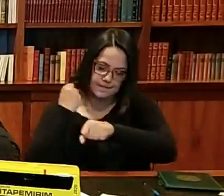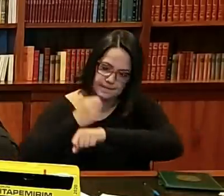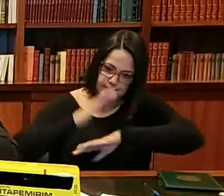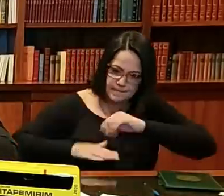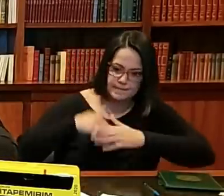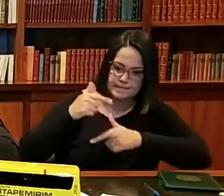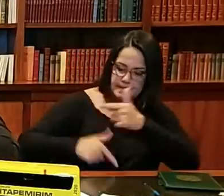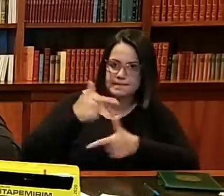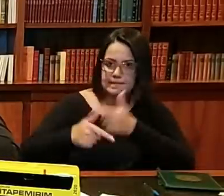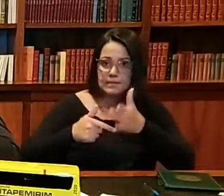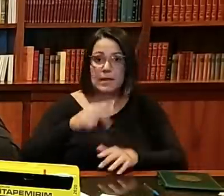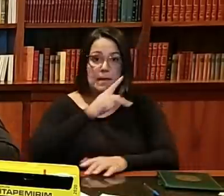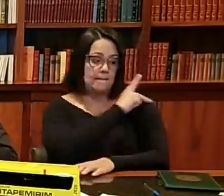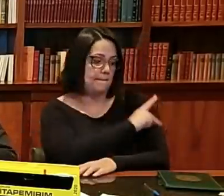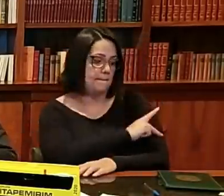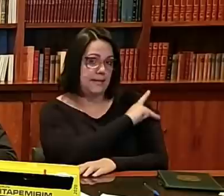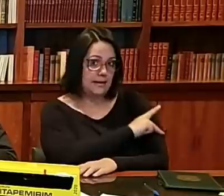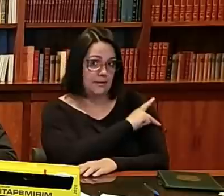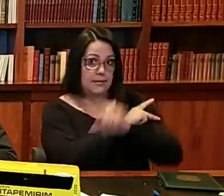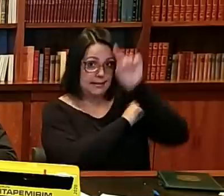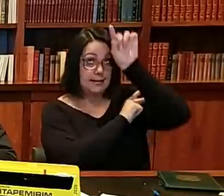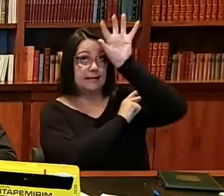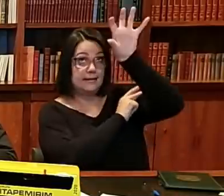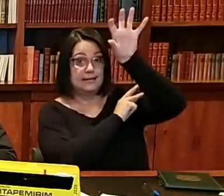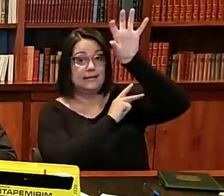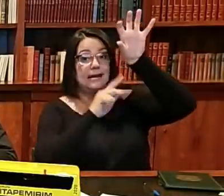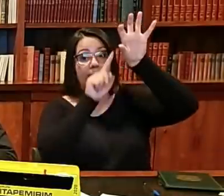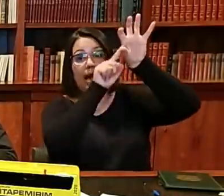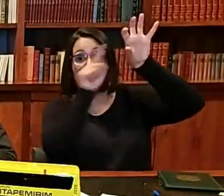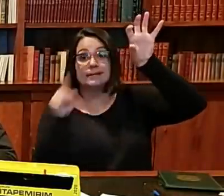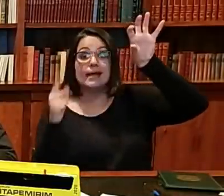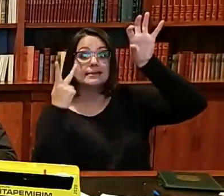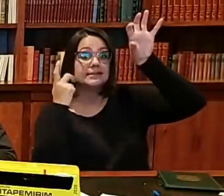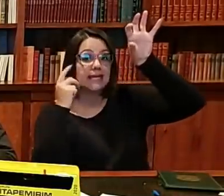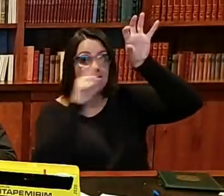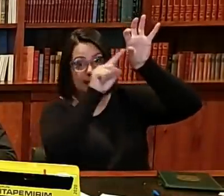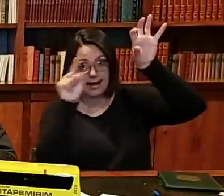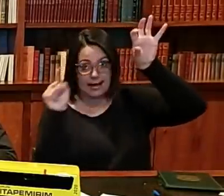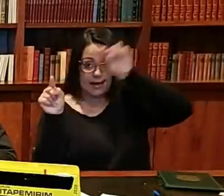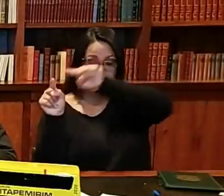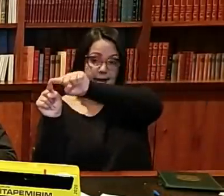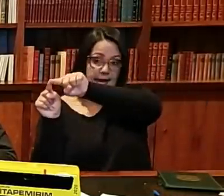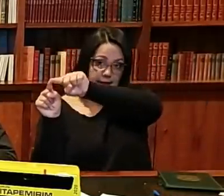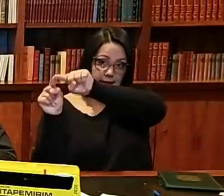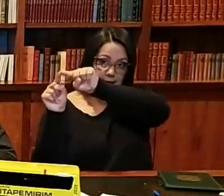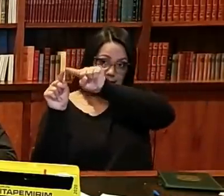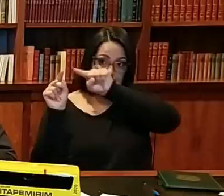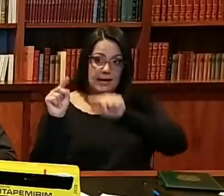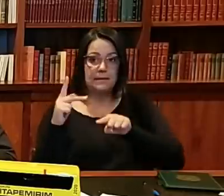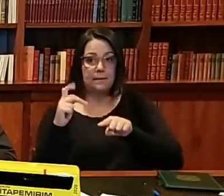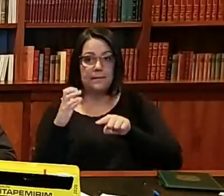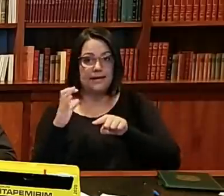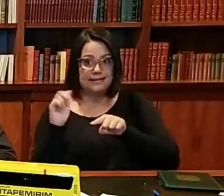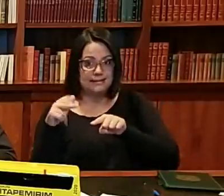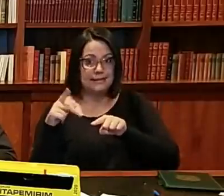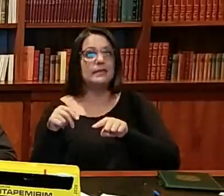no segmento do Piauí, de Eliseu Martins, até Missão Velha, no Ceará, e de Missão Velha em direção ao Porto de Peçanha. Isso é estrada de